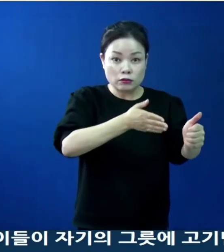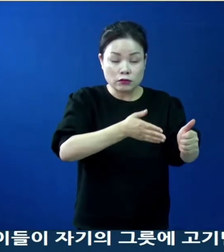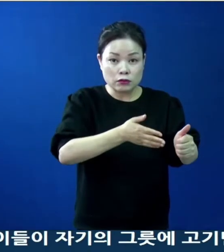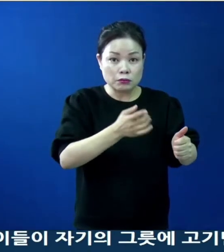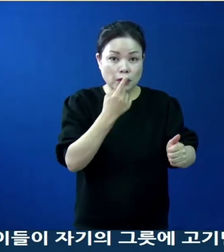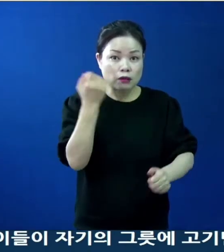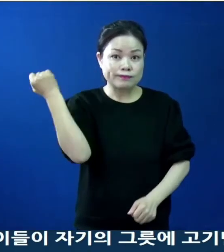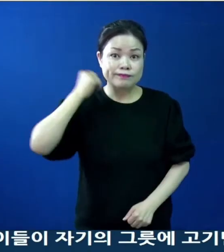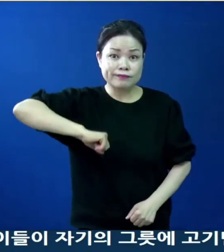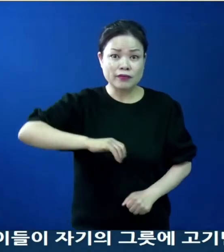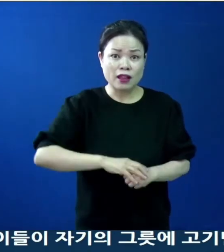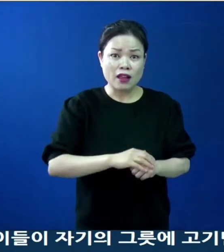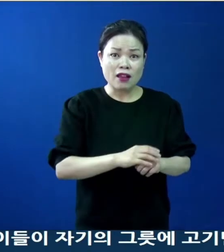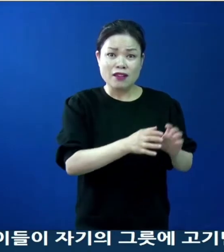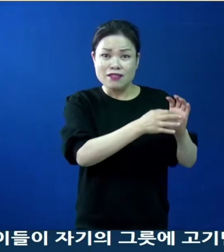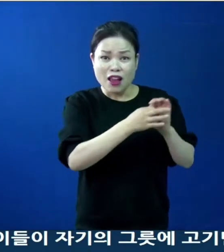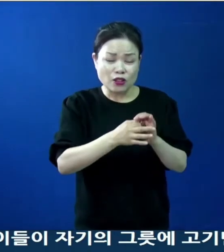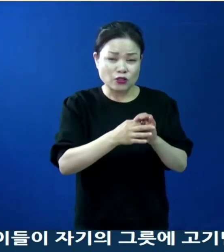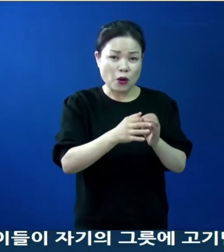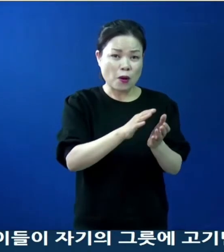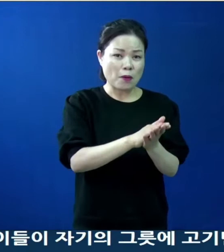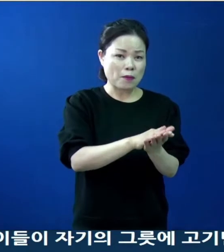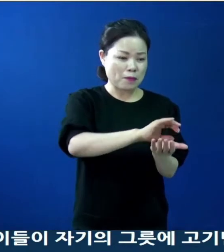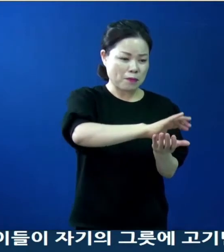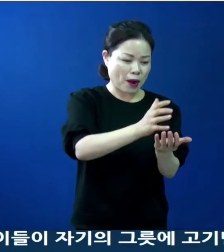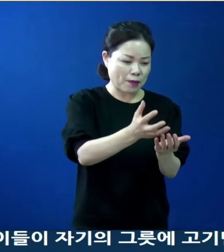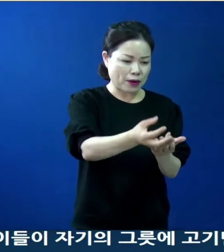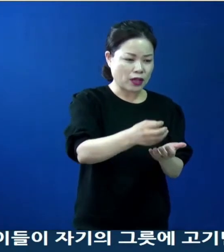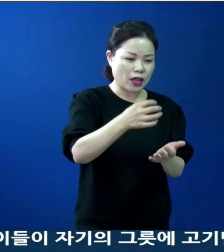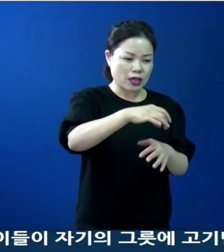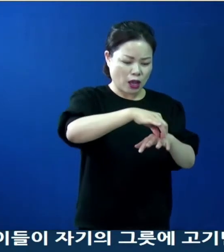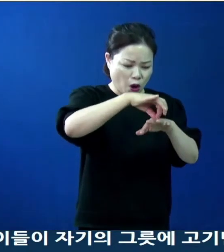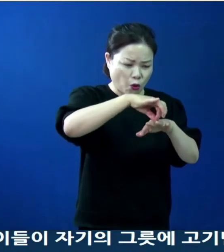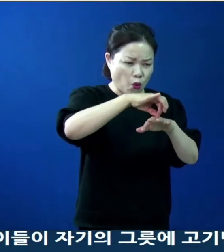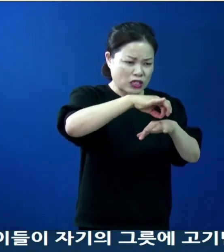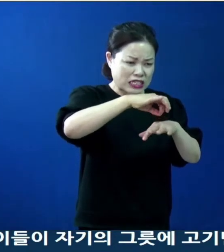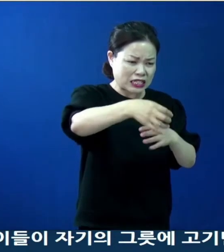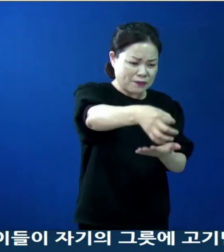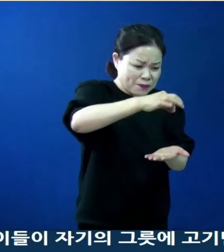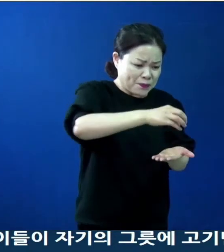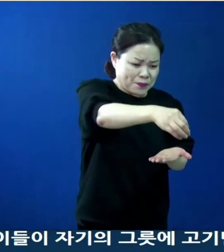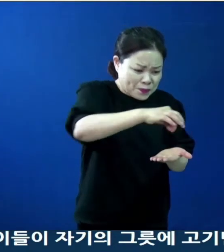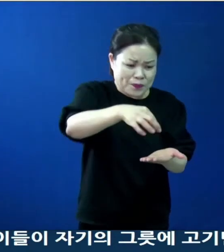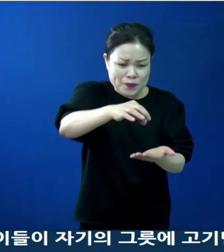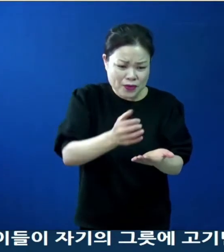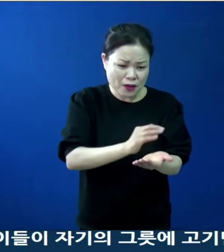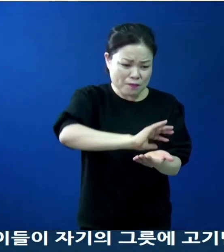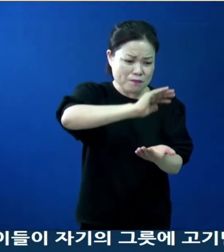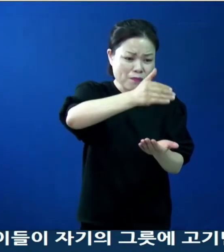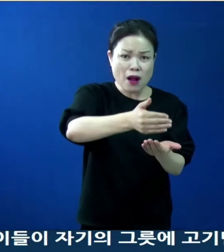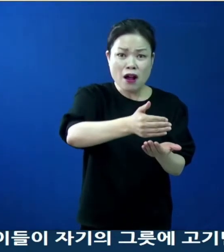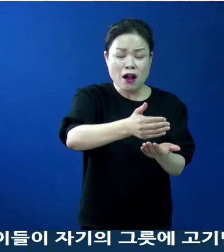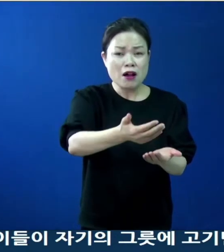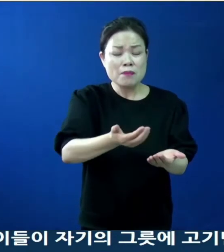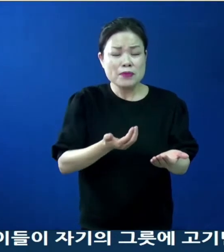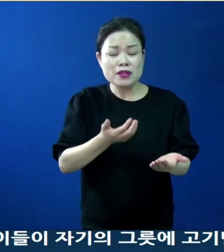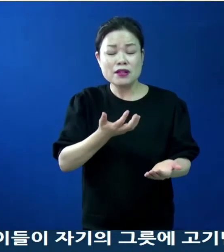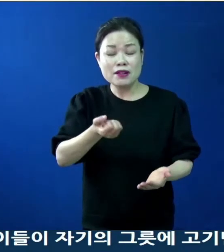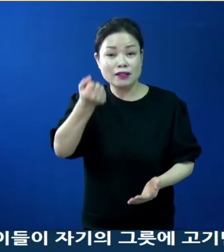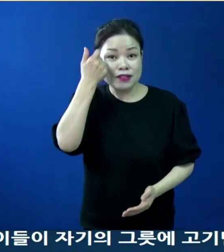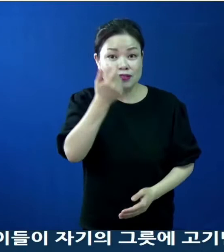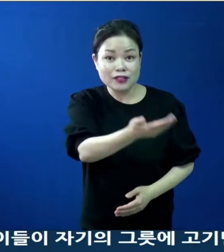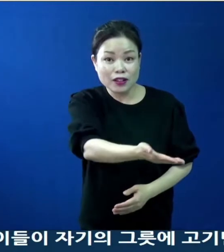안 듣더라고요. 계속해서 그것을 가져가기 바빴습니다. 그래서 왜 그렇게 미리 이렇게 가져가느냐